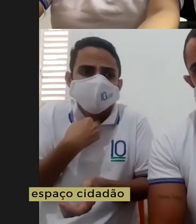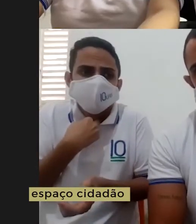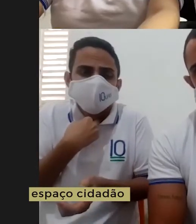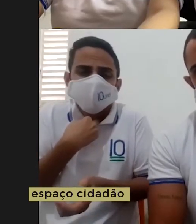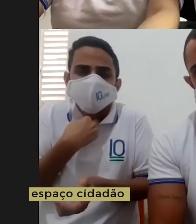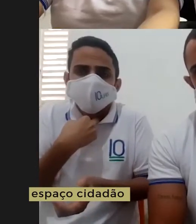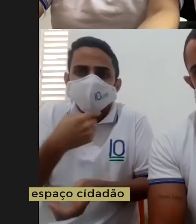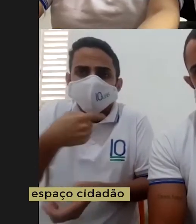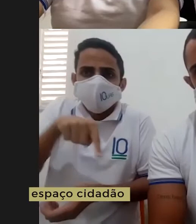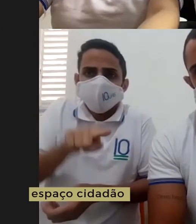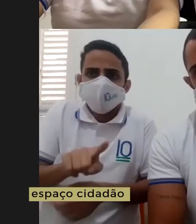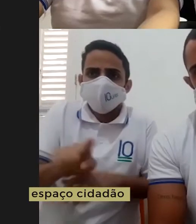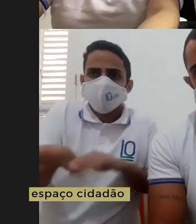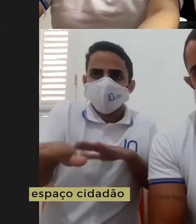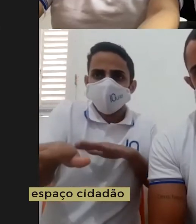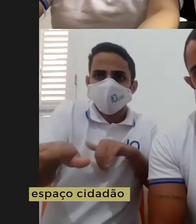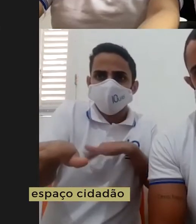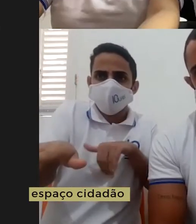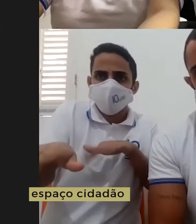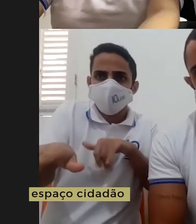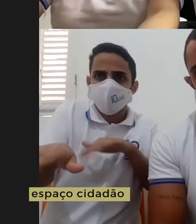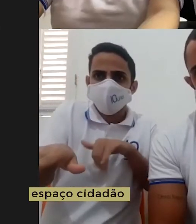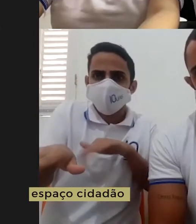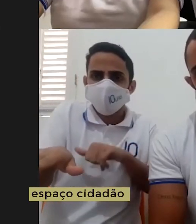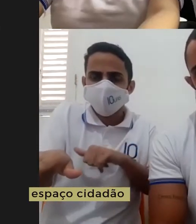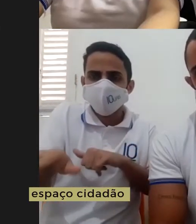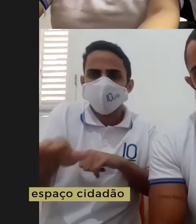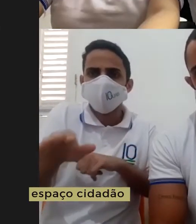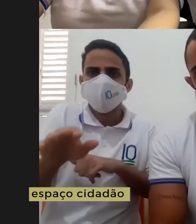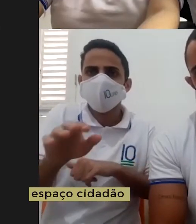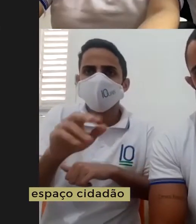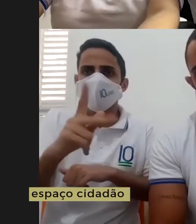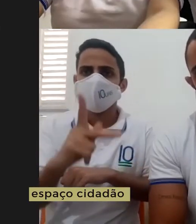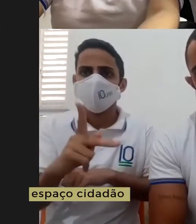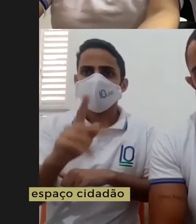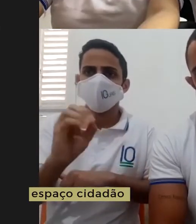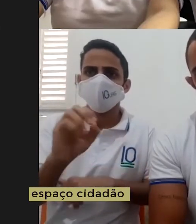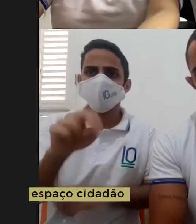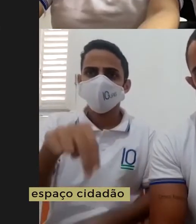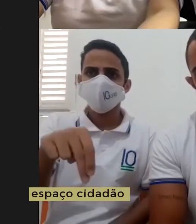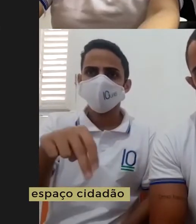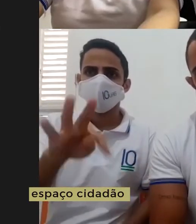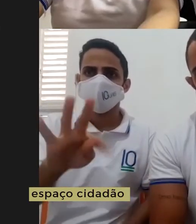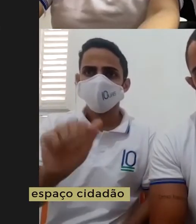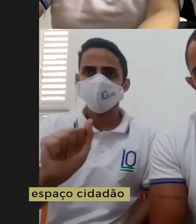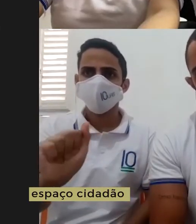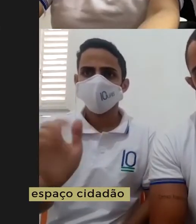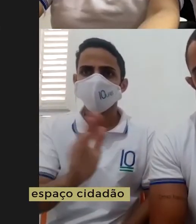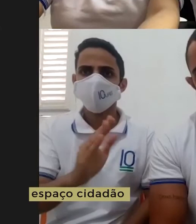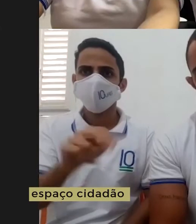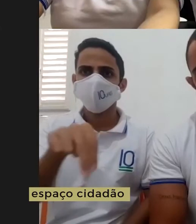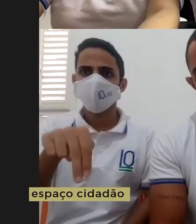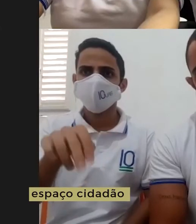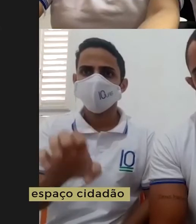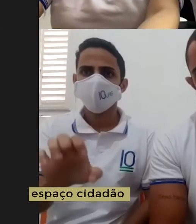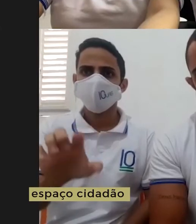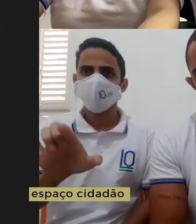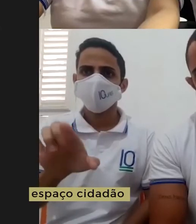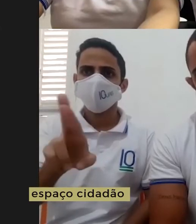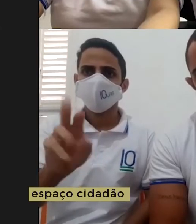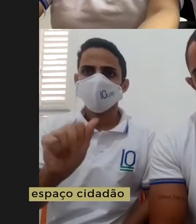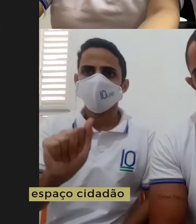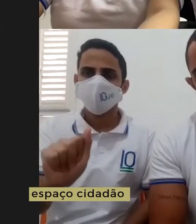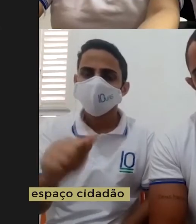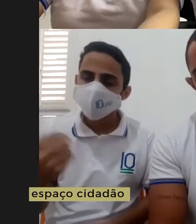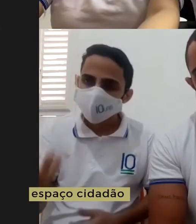algumas coisas que são feitas pela SADEF, pelo pessoal da Ortorrio, né? Você, lamentavelmente, não tem condição de